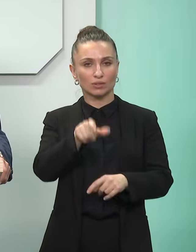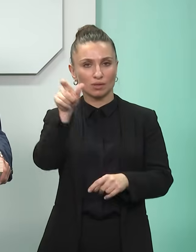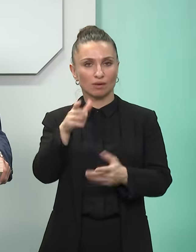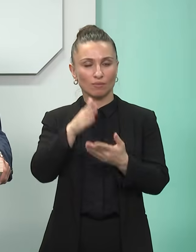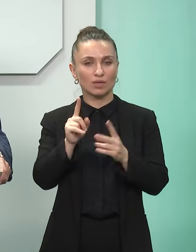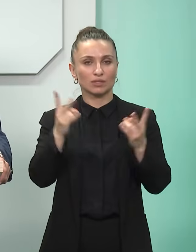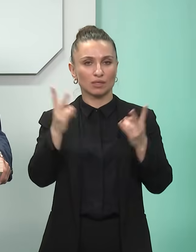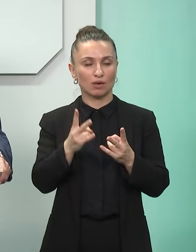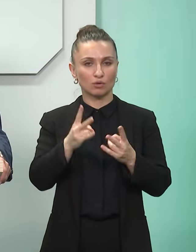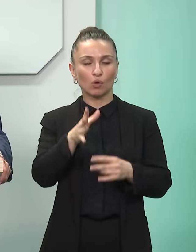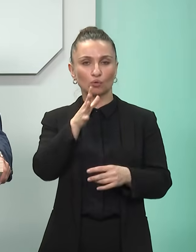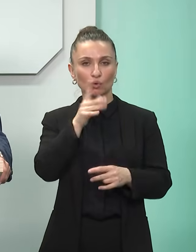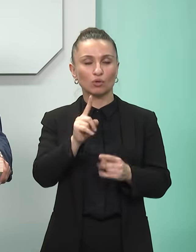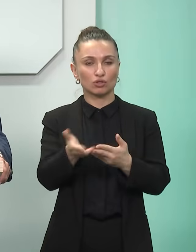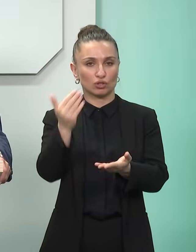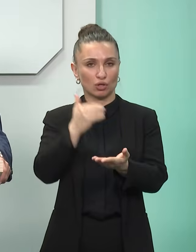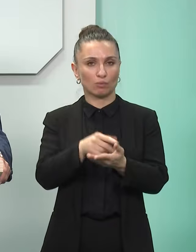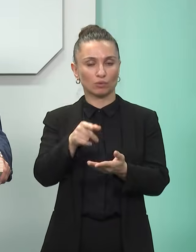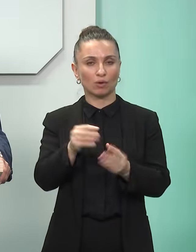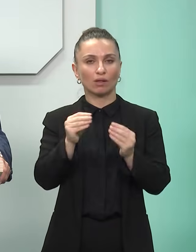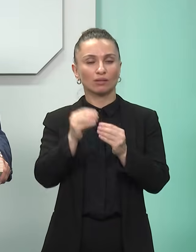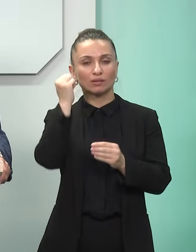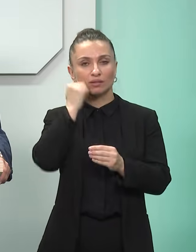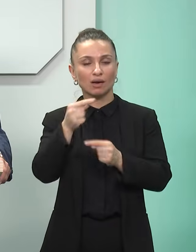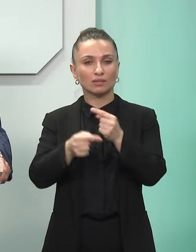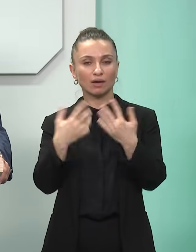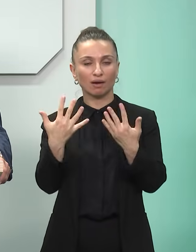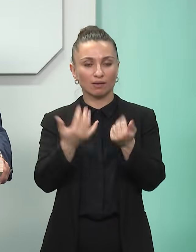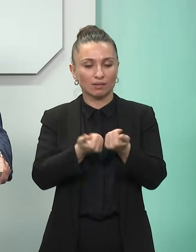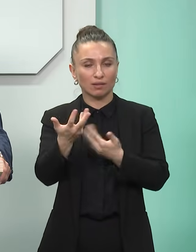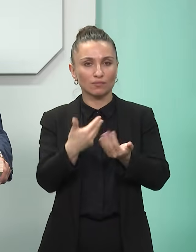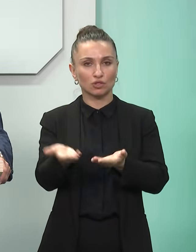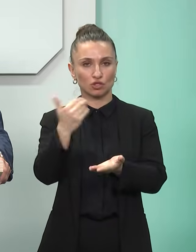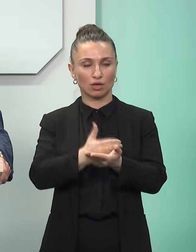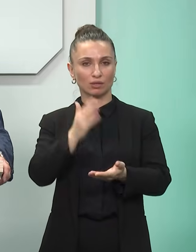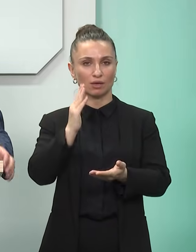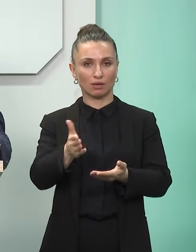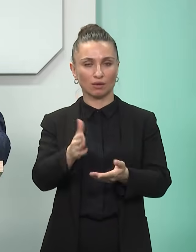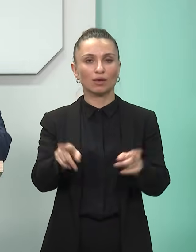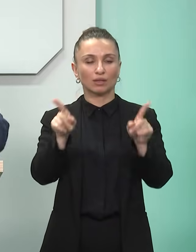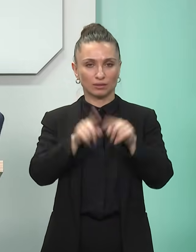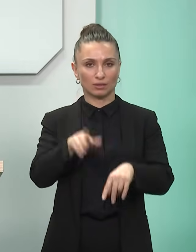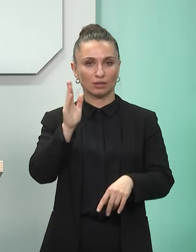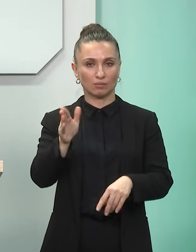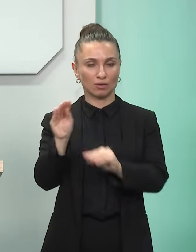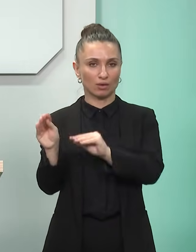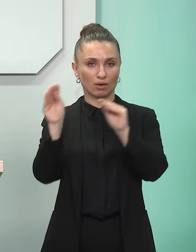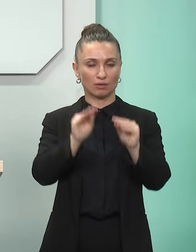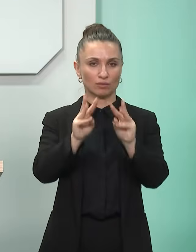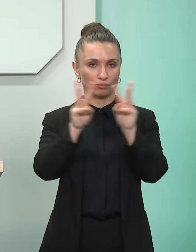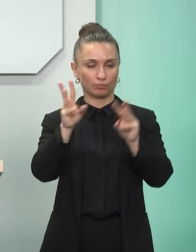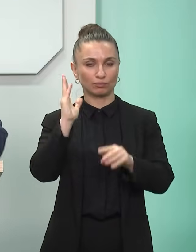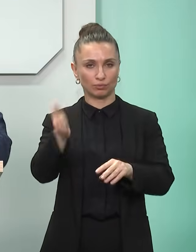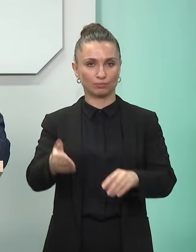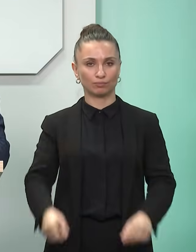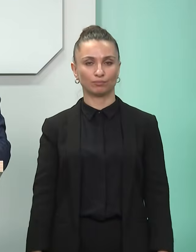მხრივ საჭიროებს გარკვეულ დროს, რის შემდგომაც ტრადიციული ხელით დათვლის შედეგები ასევე იქნება განთავსებული CSKO-ს